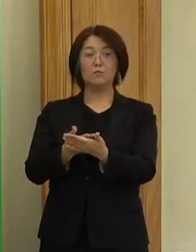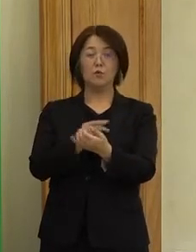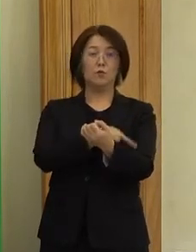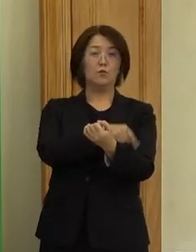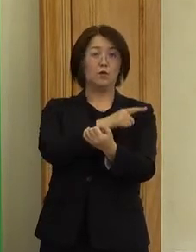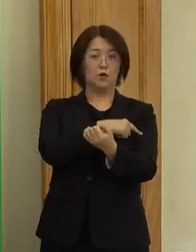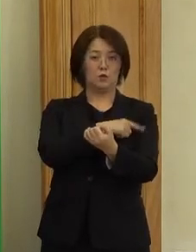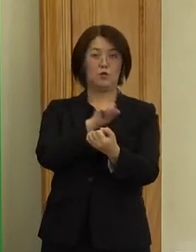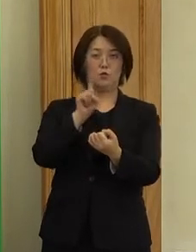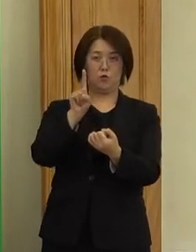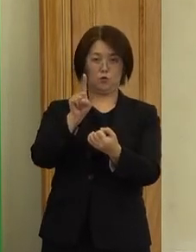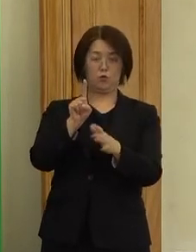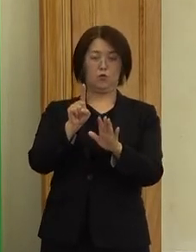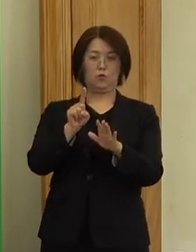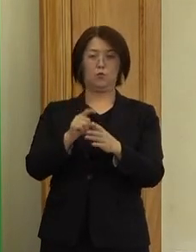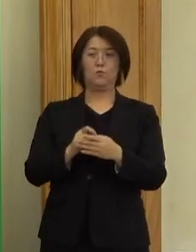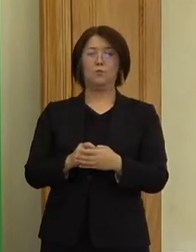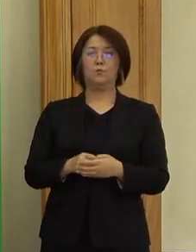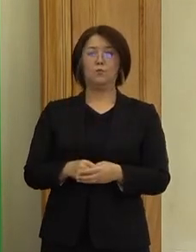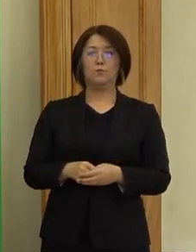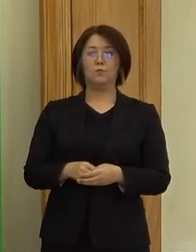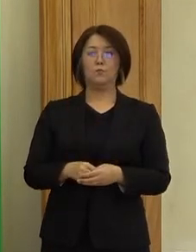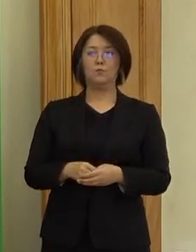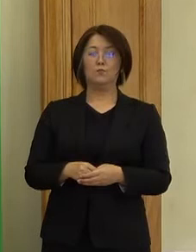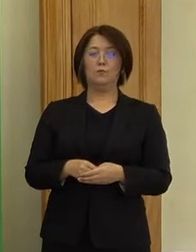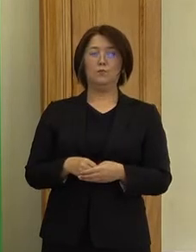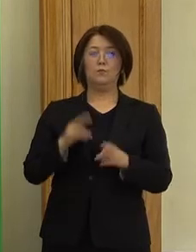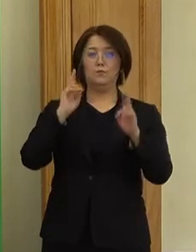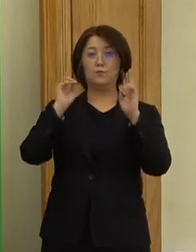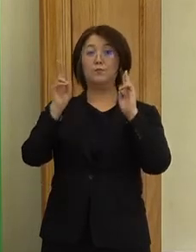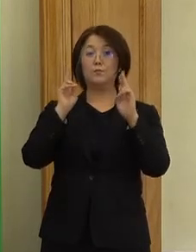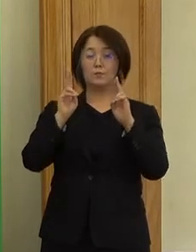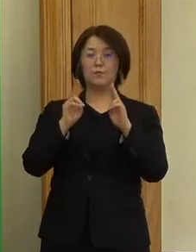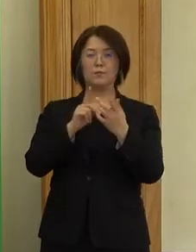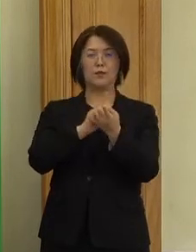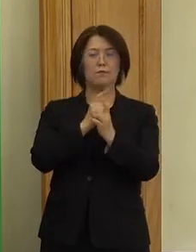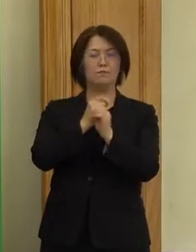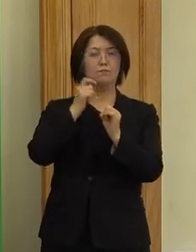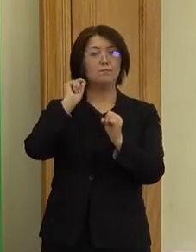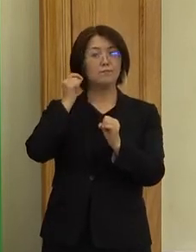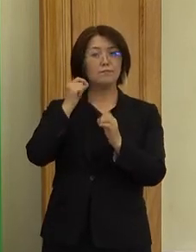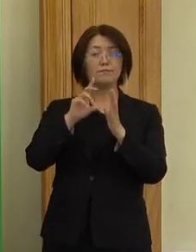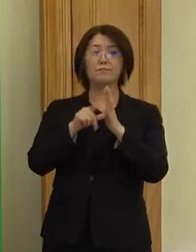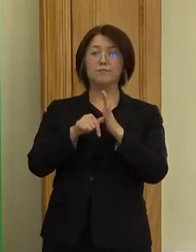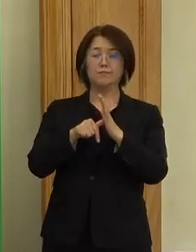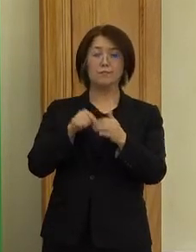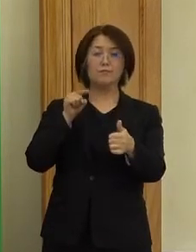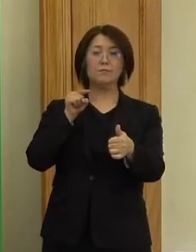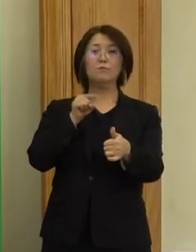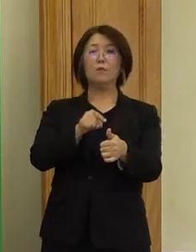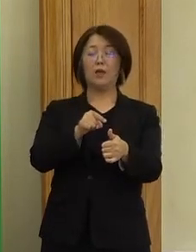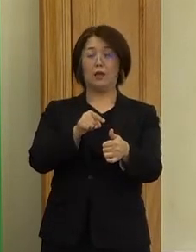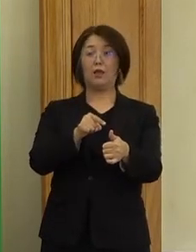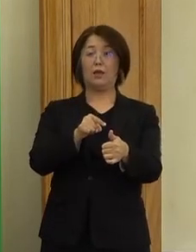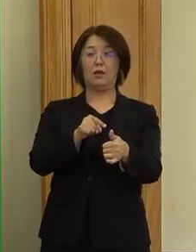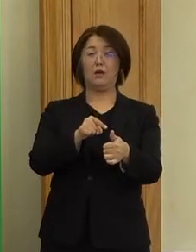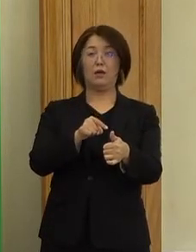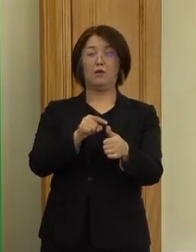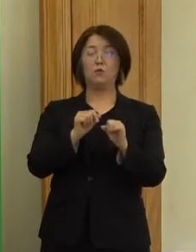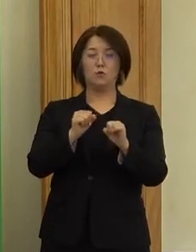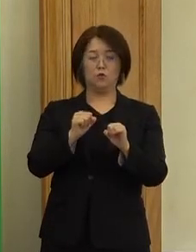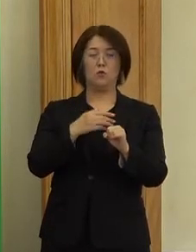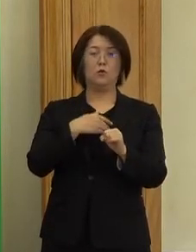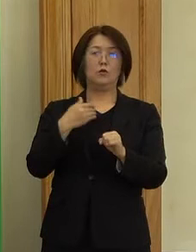一つであります。そして、事業者が応じられないときにはそれが命令を発出することも可